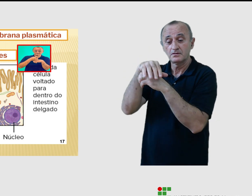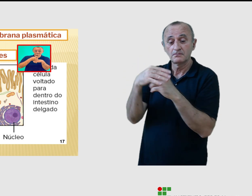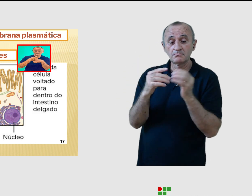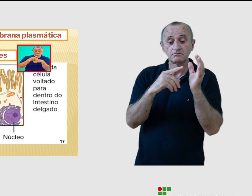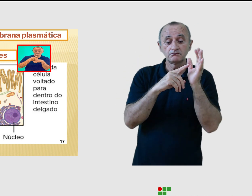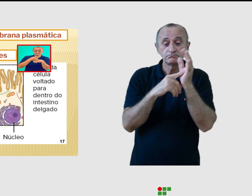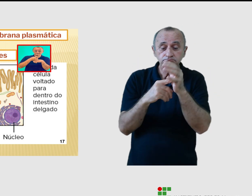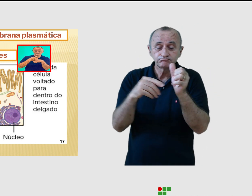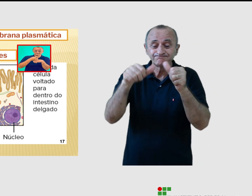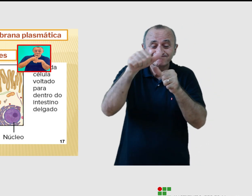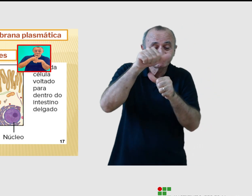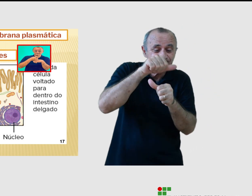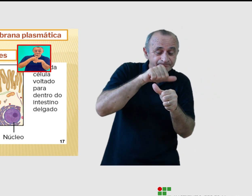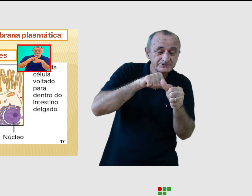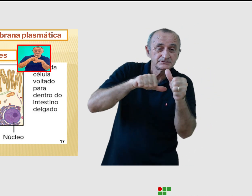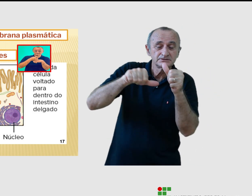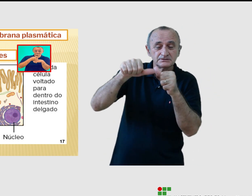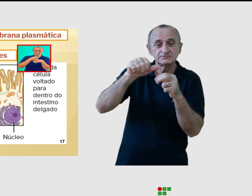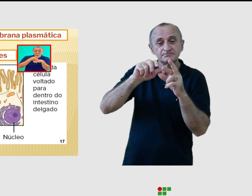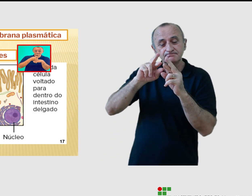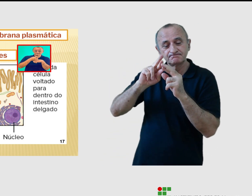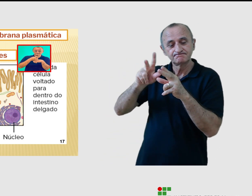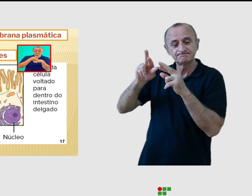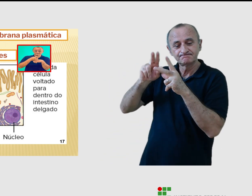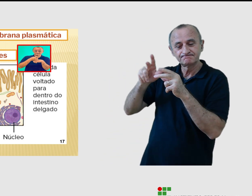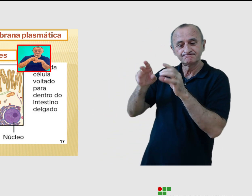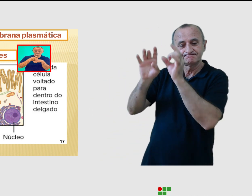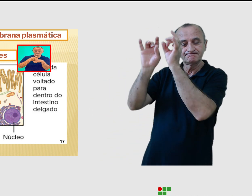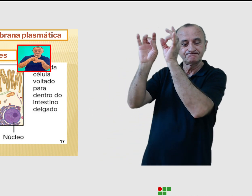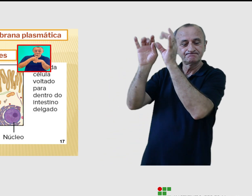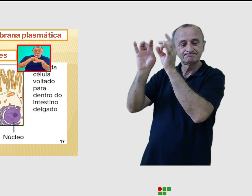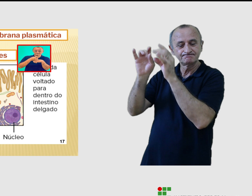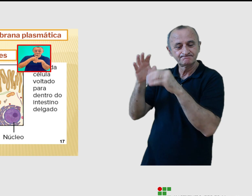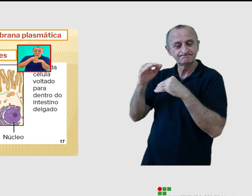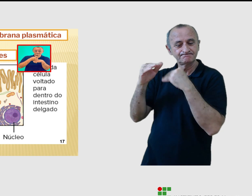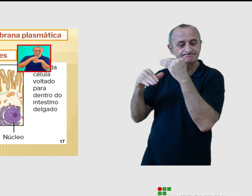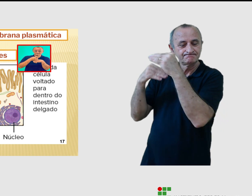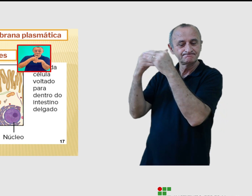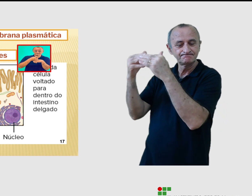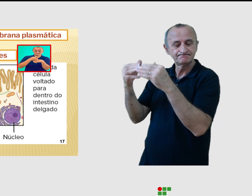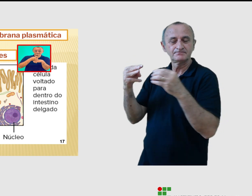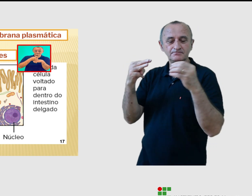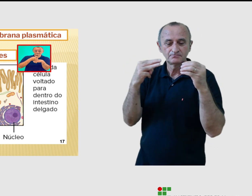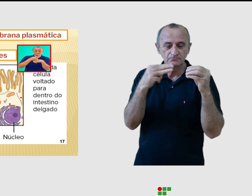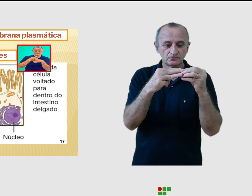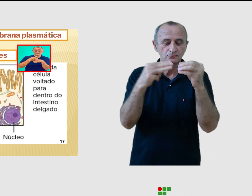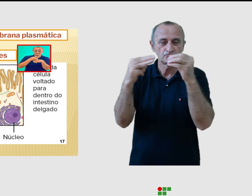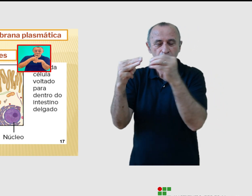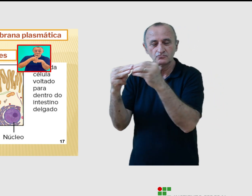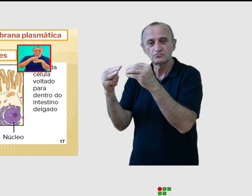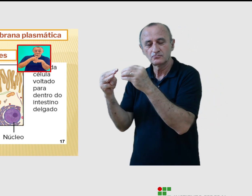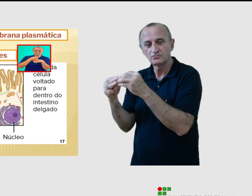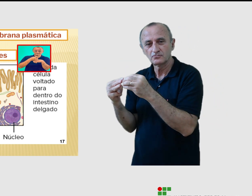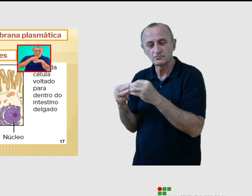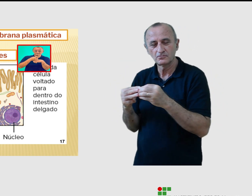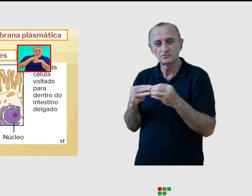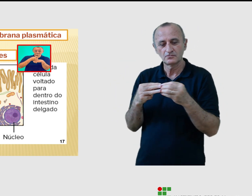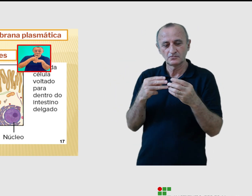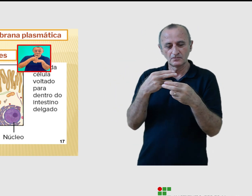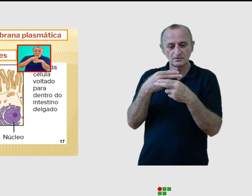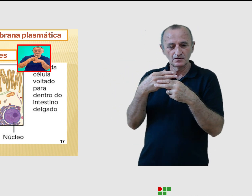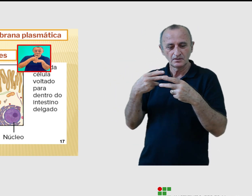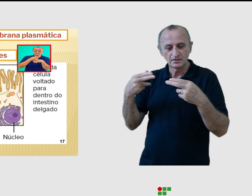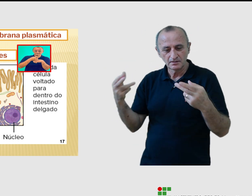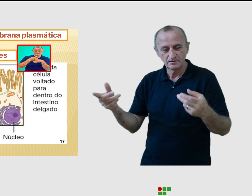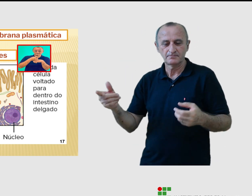Com isso, é possível que a membrana plasmática apresente modificações que estão ligadas a uma